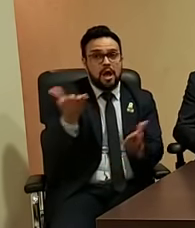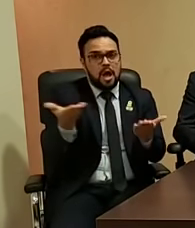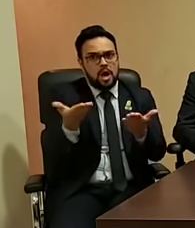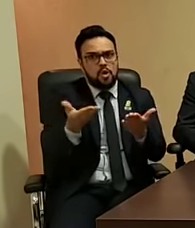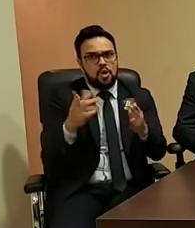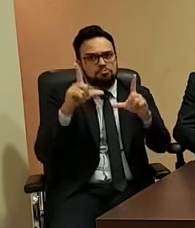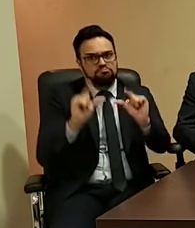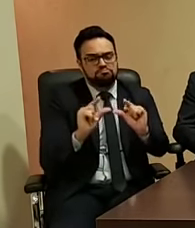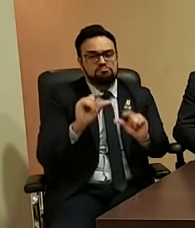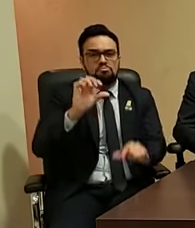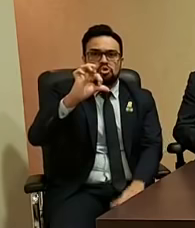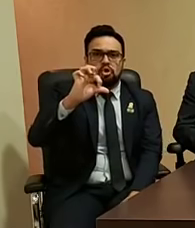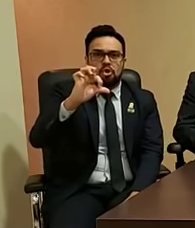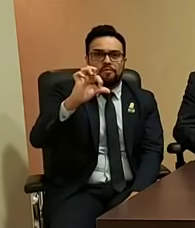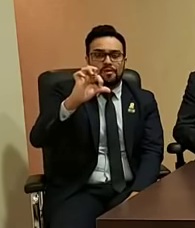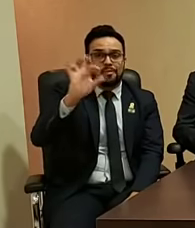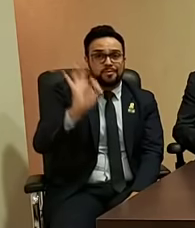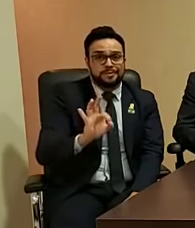9%. Atualmente?